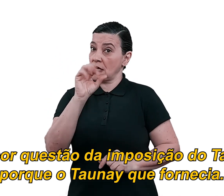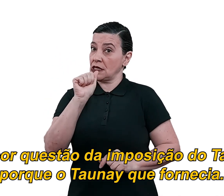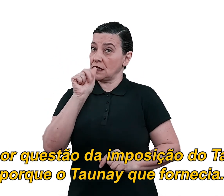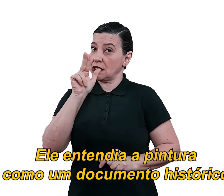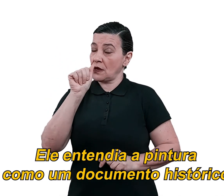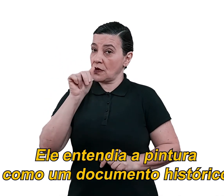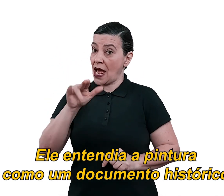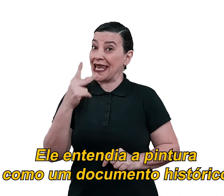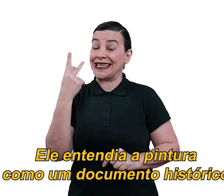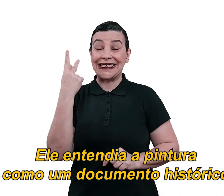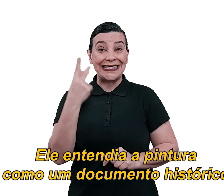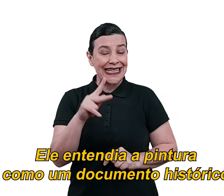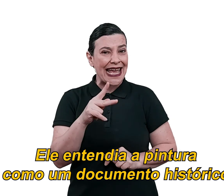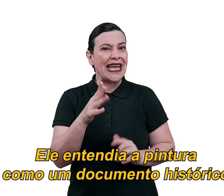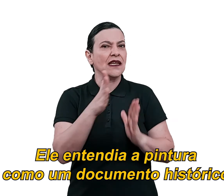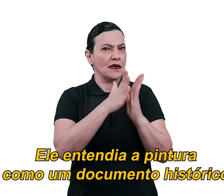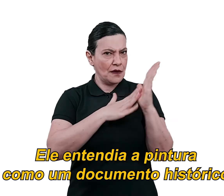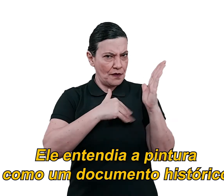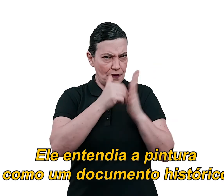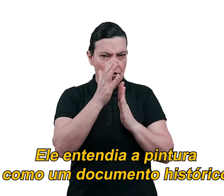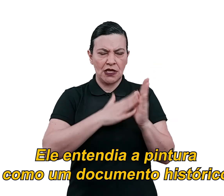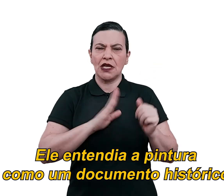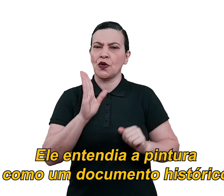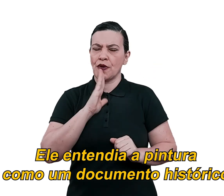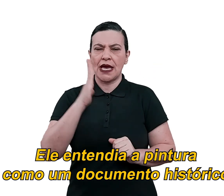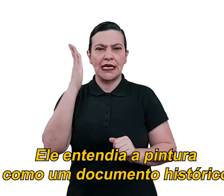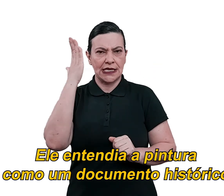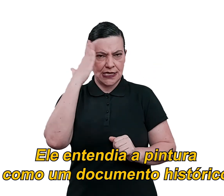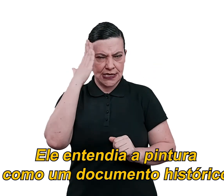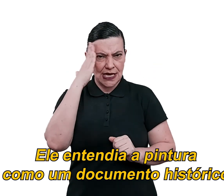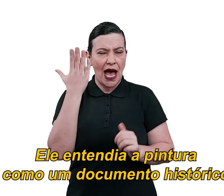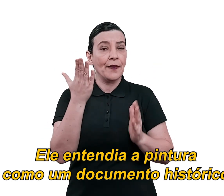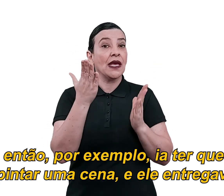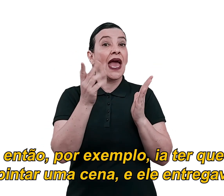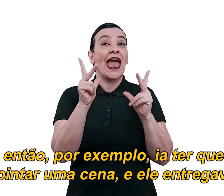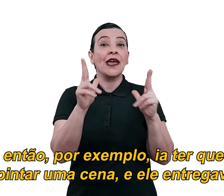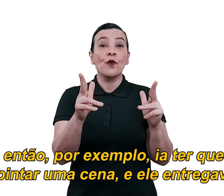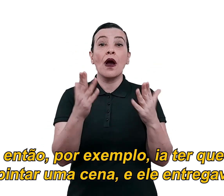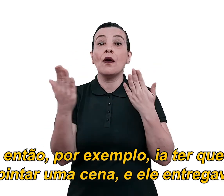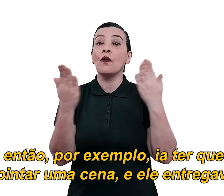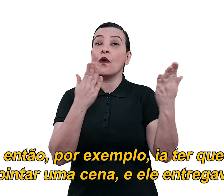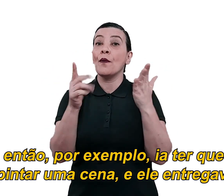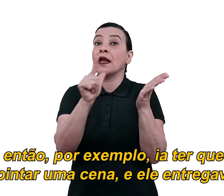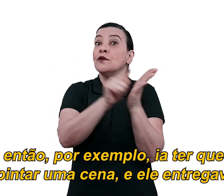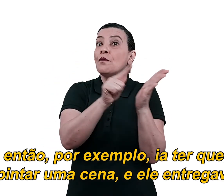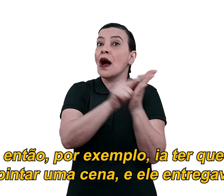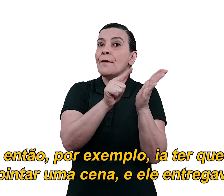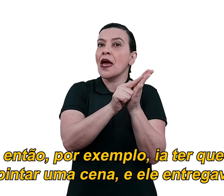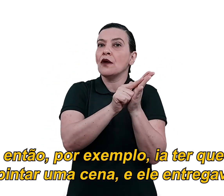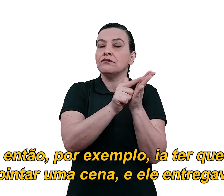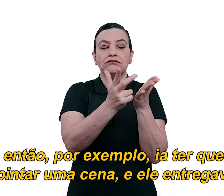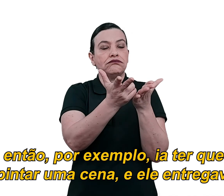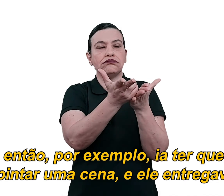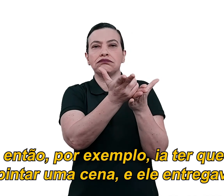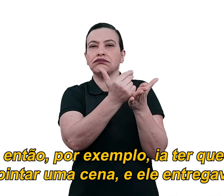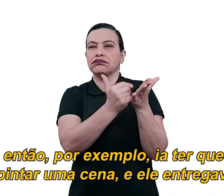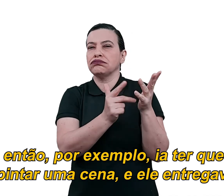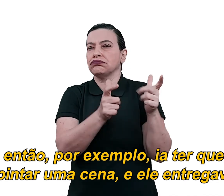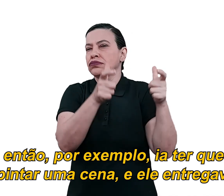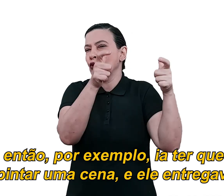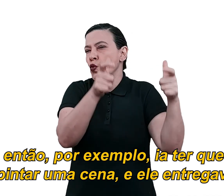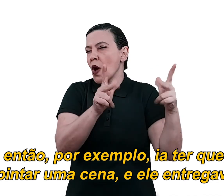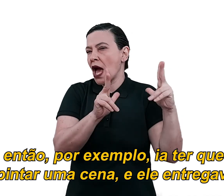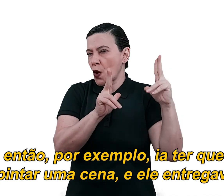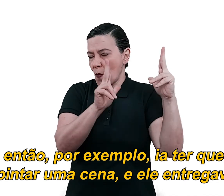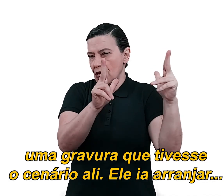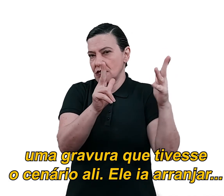que fornecia, ele entendia a pintura como um documento histórico. Então, por exemplo, ia ter que pintar uma cena, né?